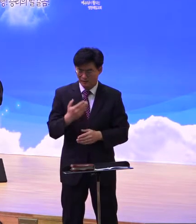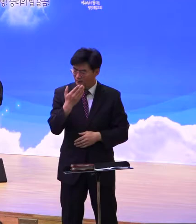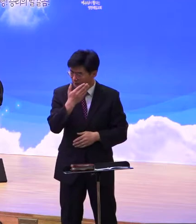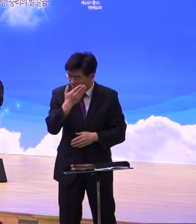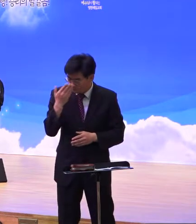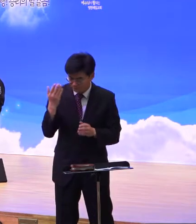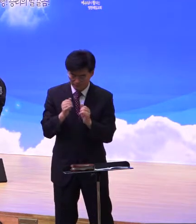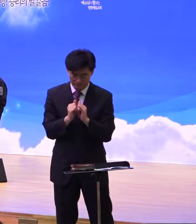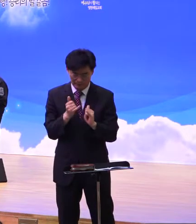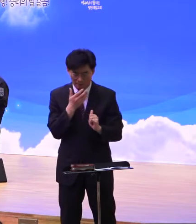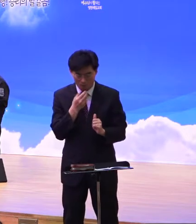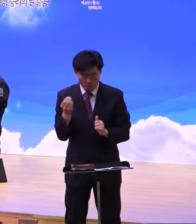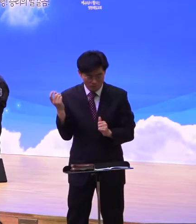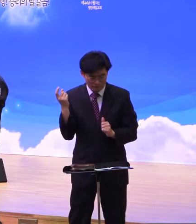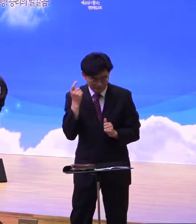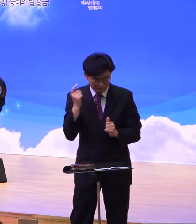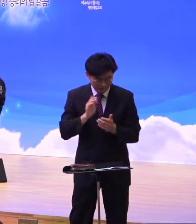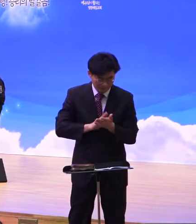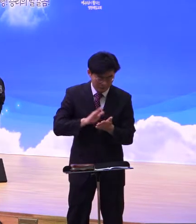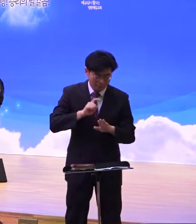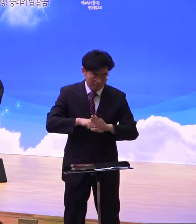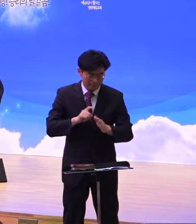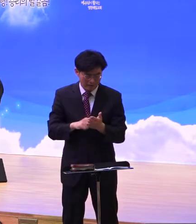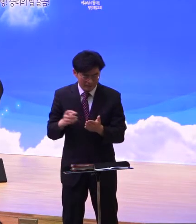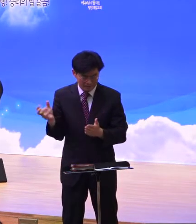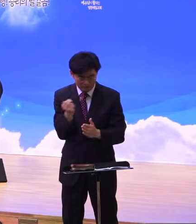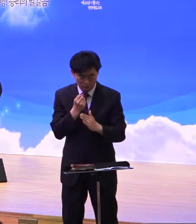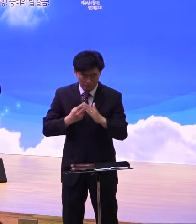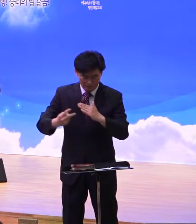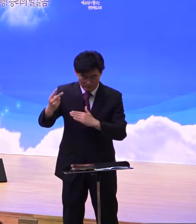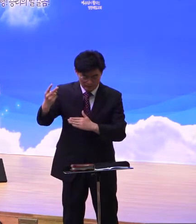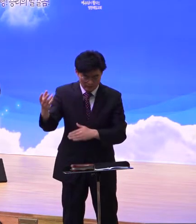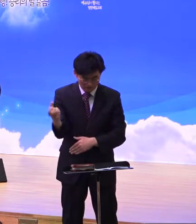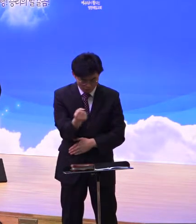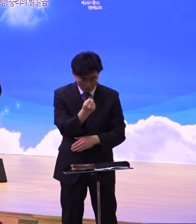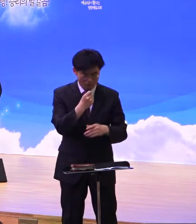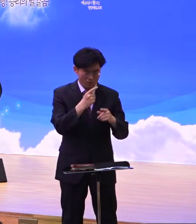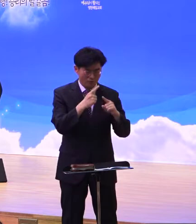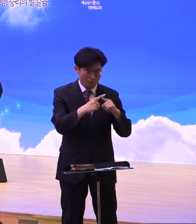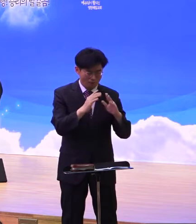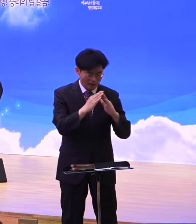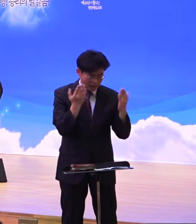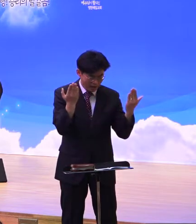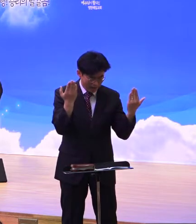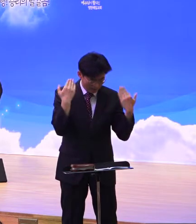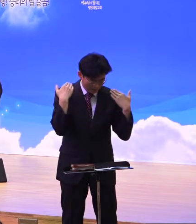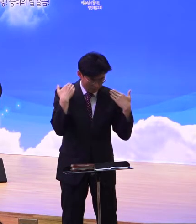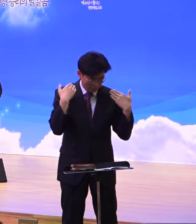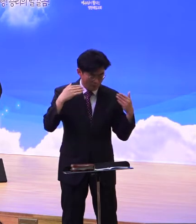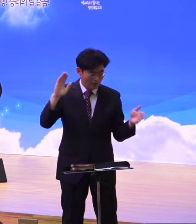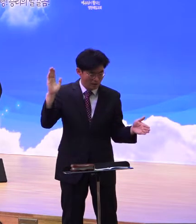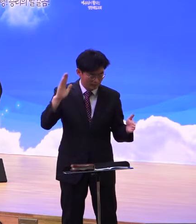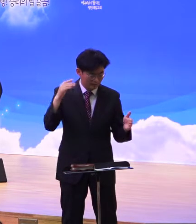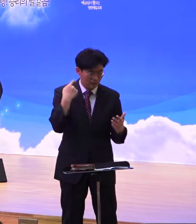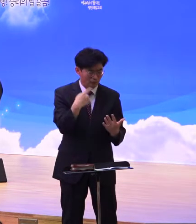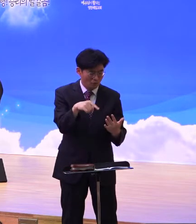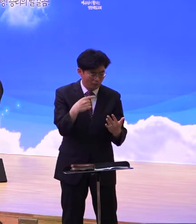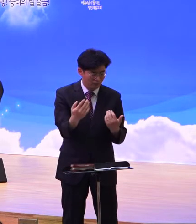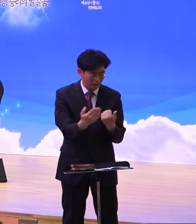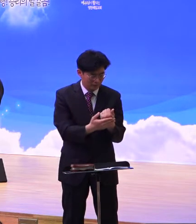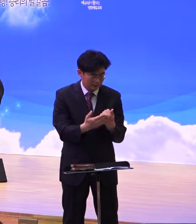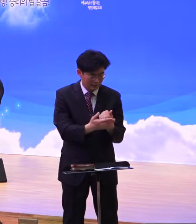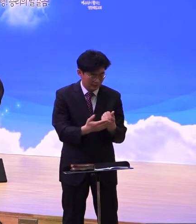복음의 열정으로 미래를 향하게 하시고 교회 학교에서 하나님의 나라의 일꾼들이 은혜 가운데